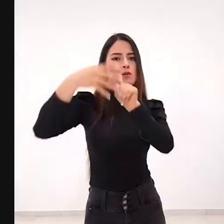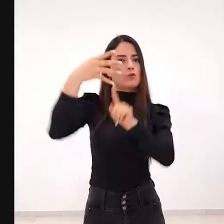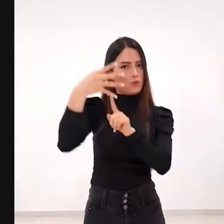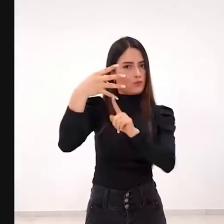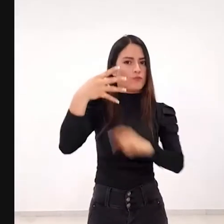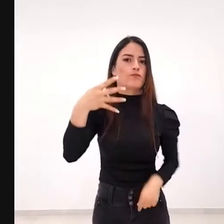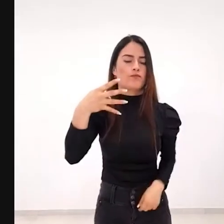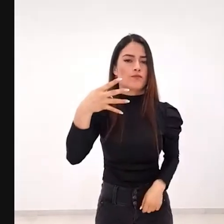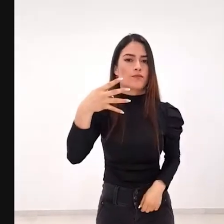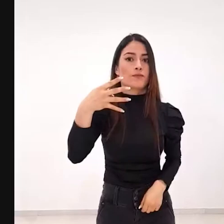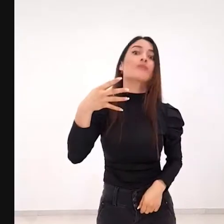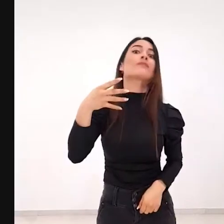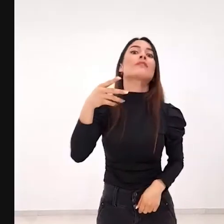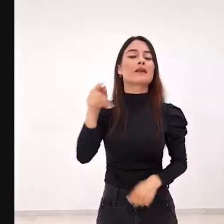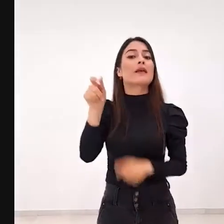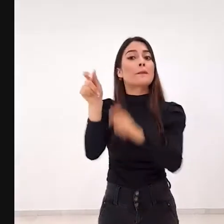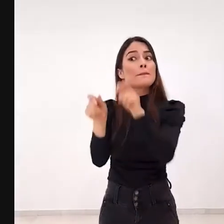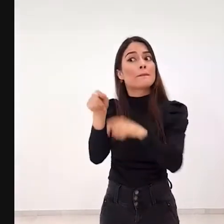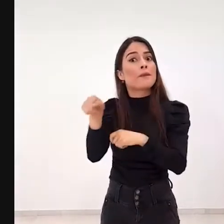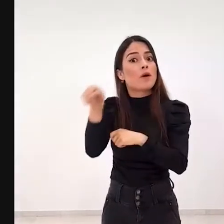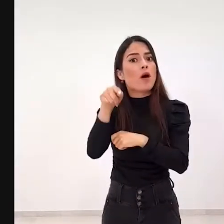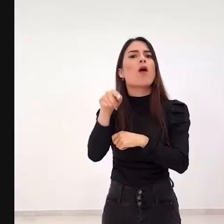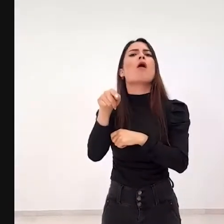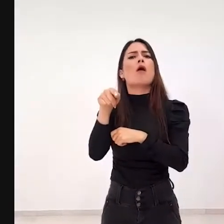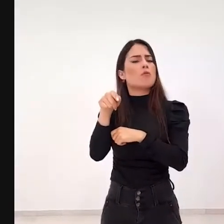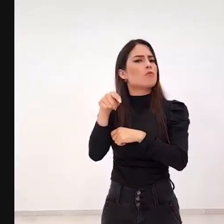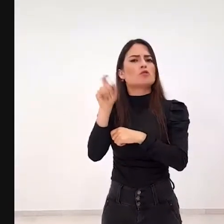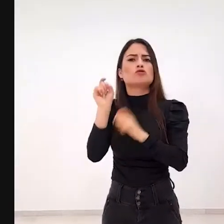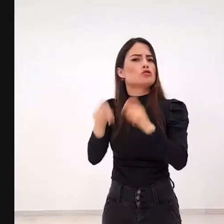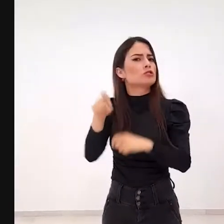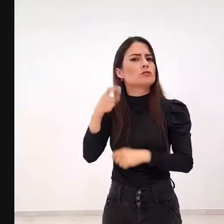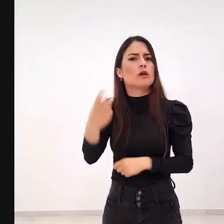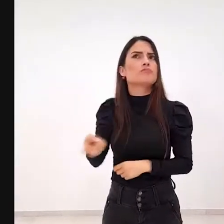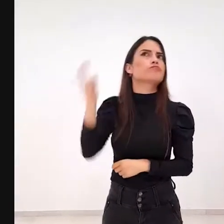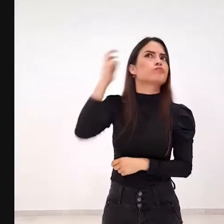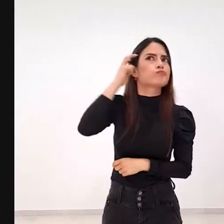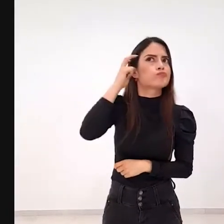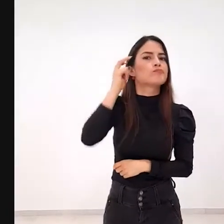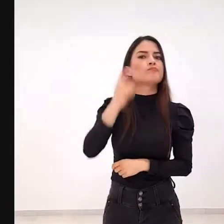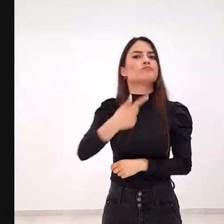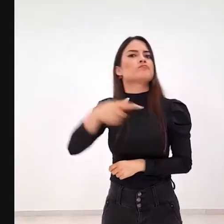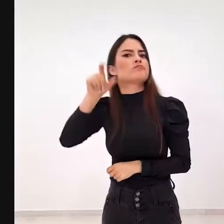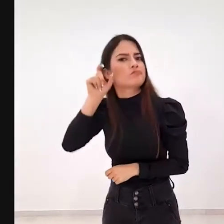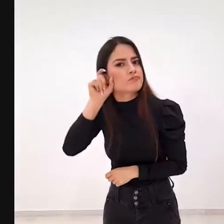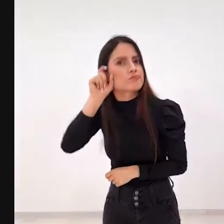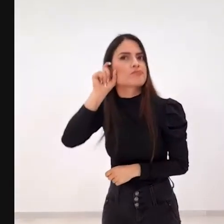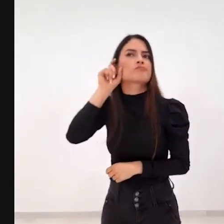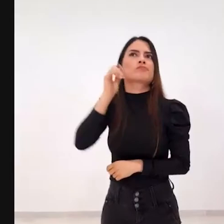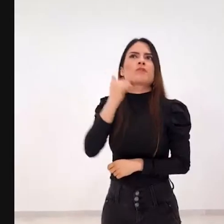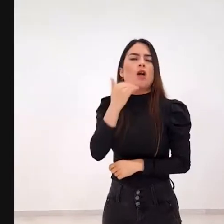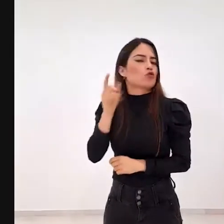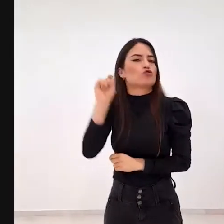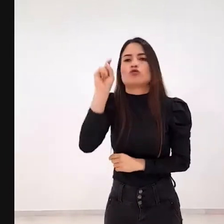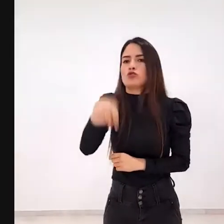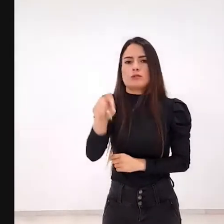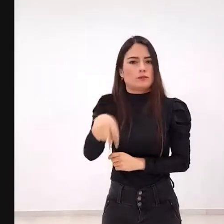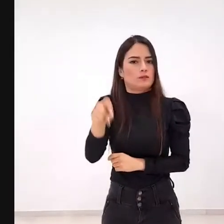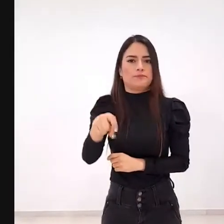estas personas pueden conducir aunque a militares vídeos